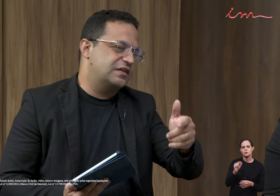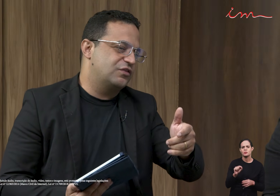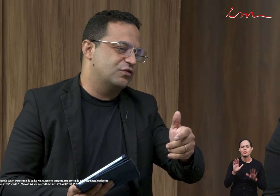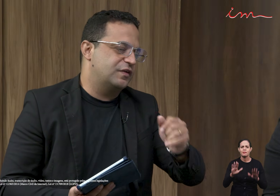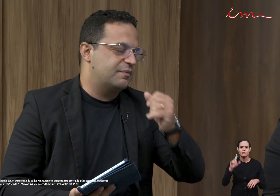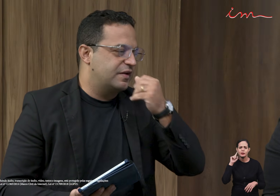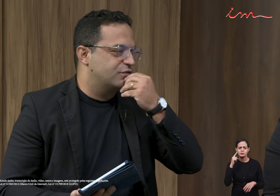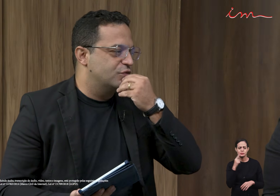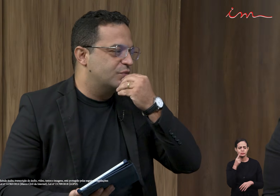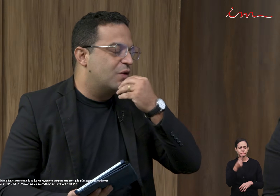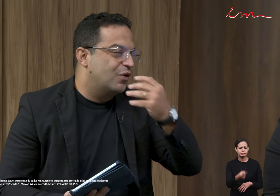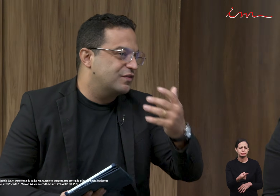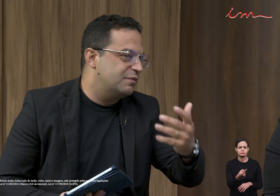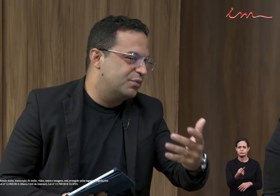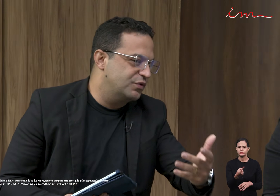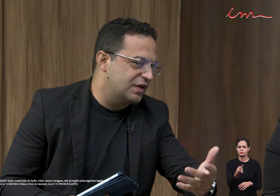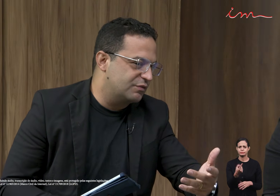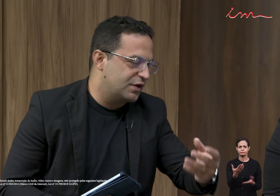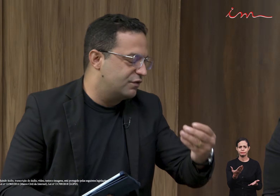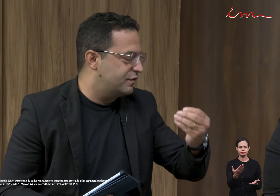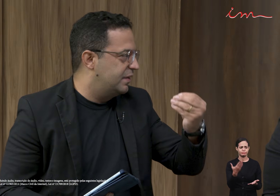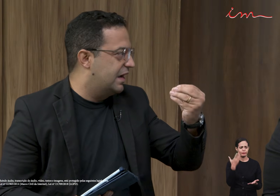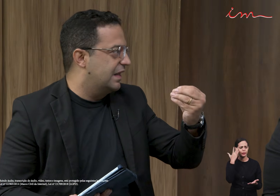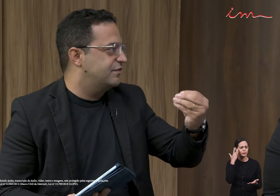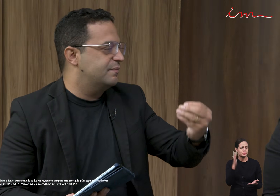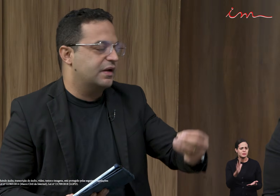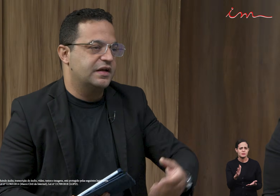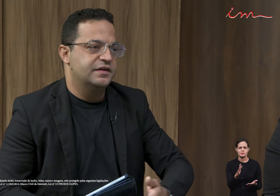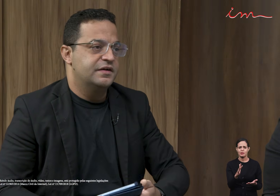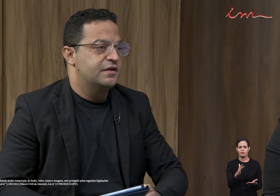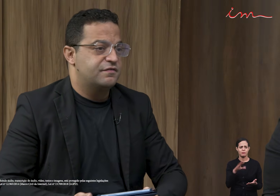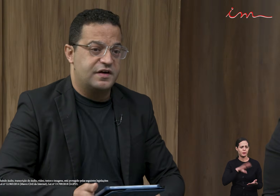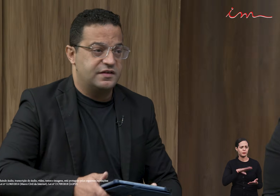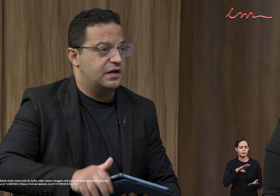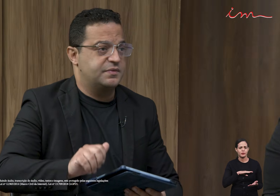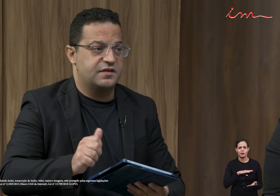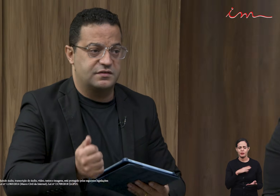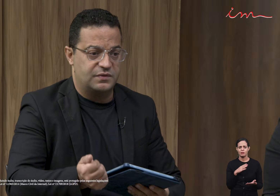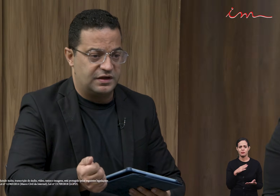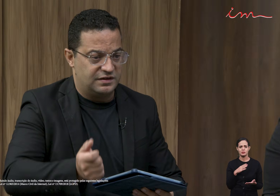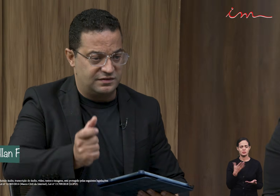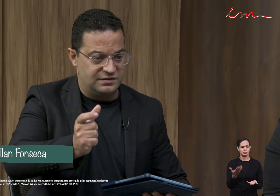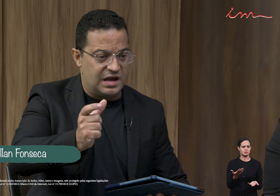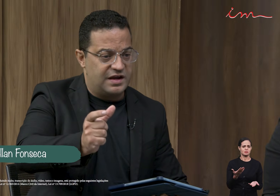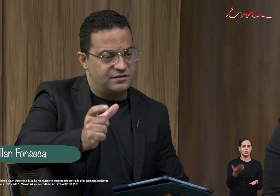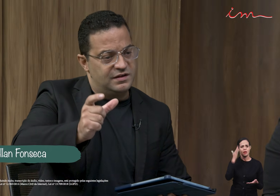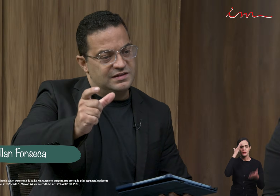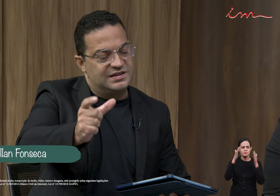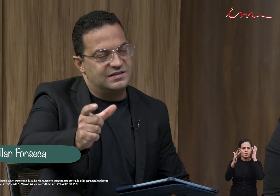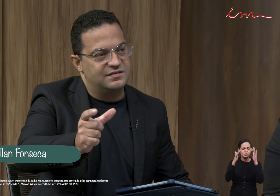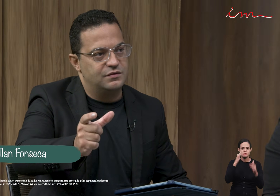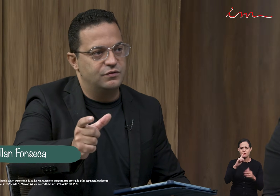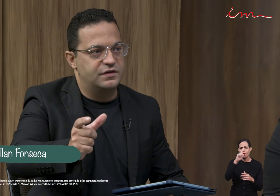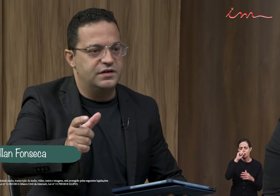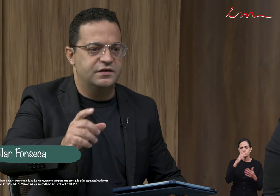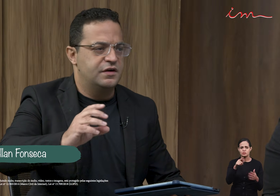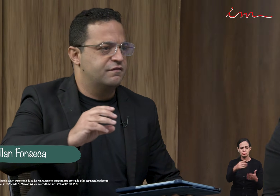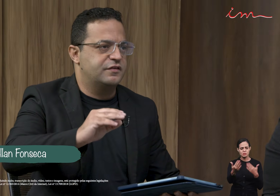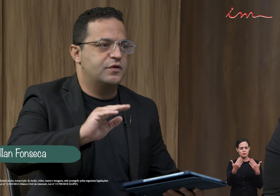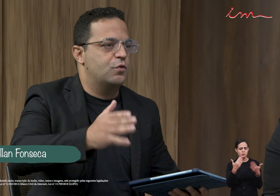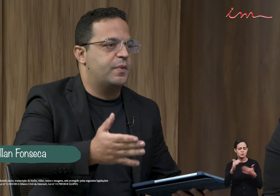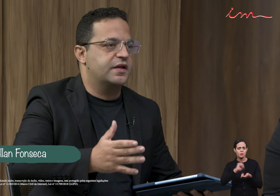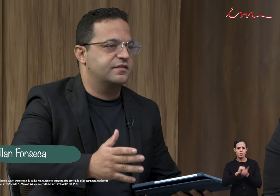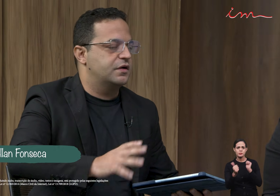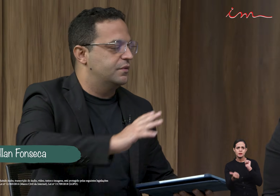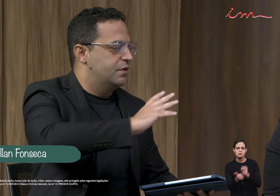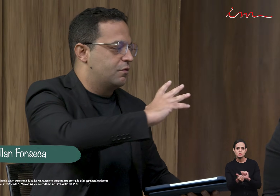você conhece que surdo, fala, rapaz, surdo mal sabe português, como é que eu vou explicar latim para ele? Faz a adaptação naqueles 10, 30 segundos ali,